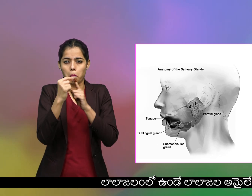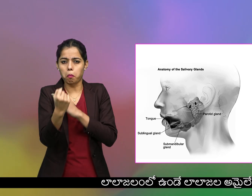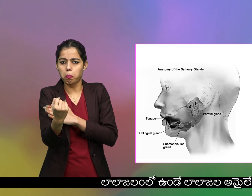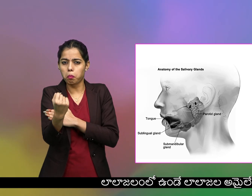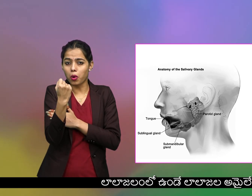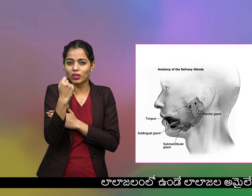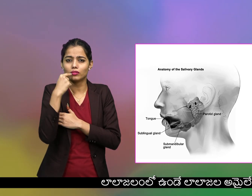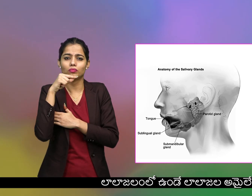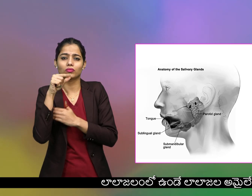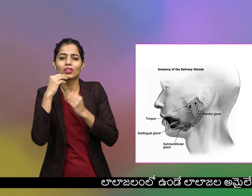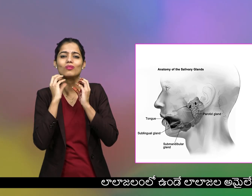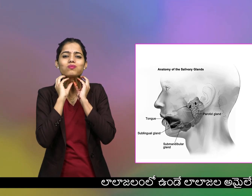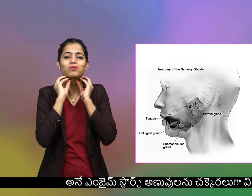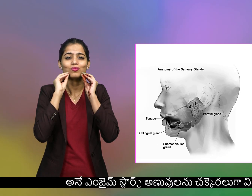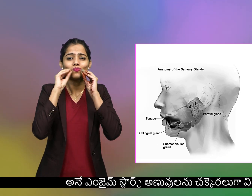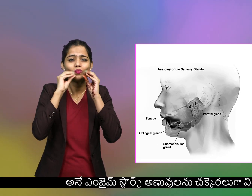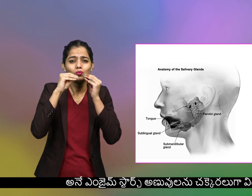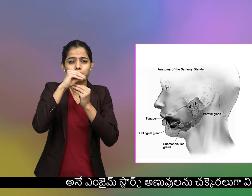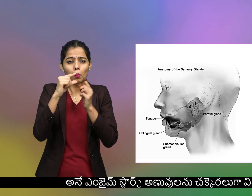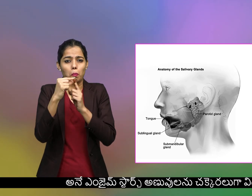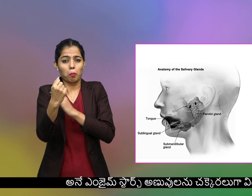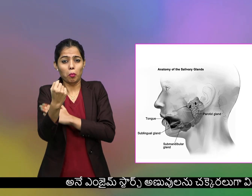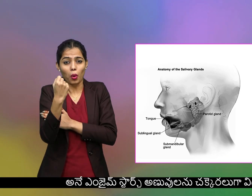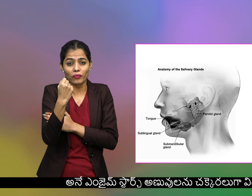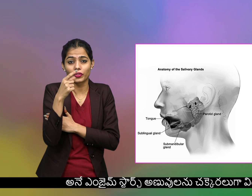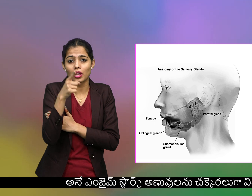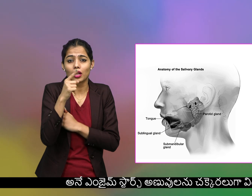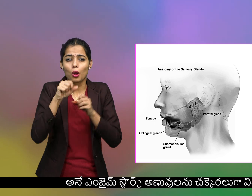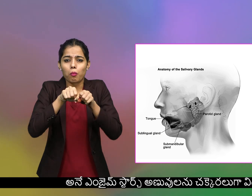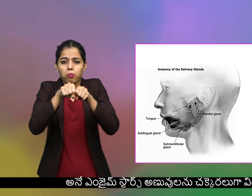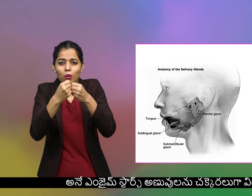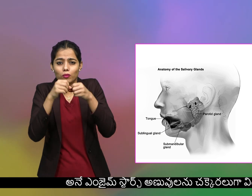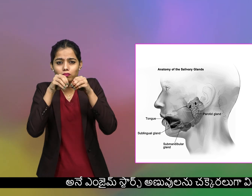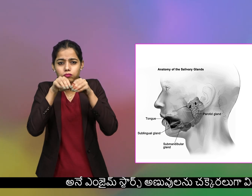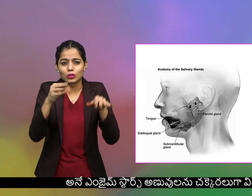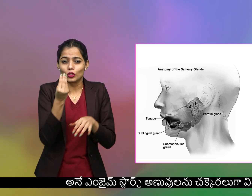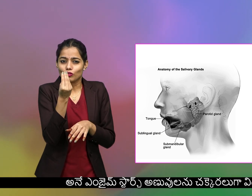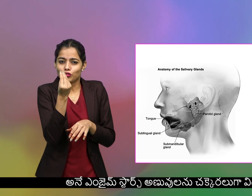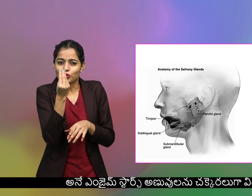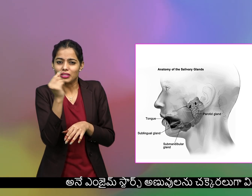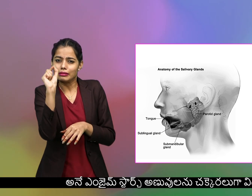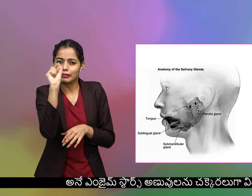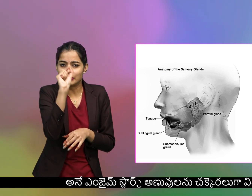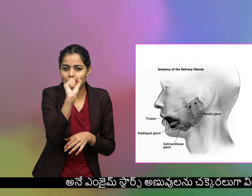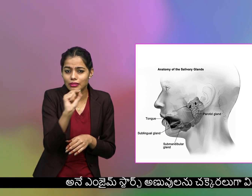లాలాజలంలో ఉండే లాలాజల అమైలేస్ అనే ఎంజైమ్ స్టార్చ్ అణువులను చక్కెరలుగా